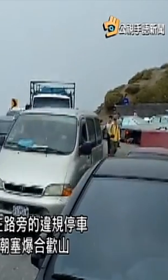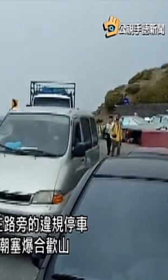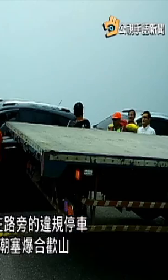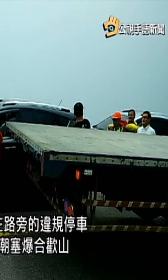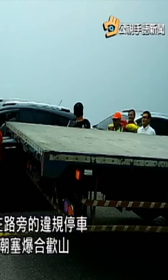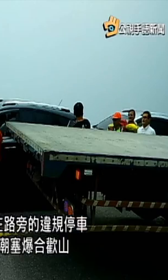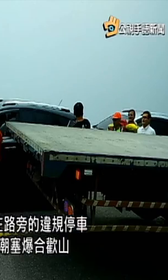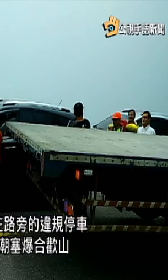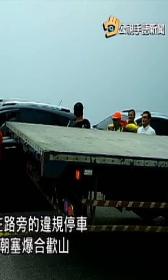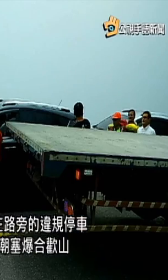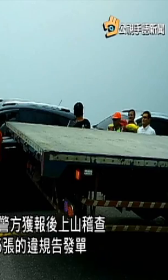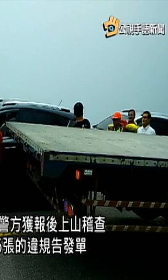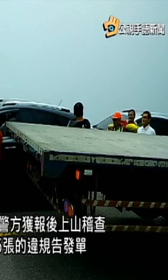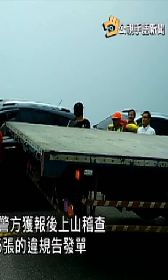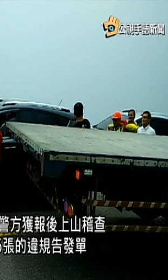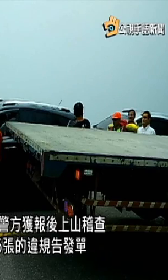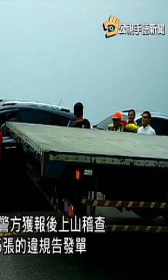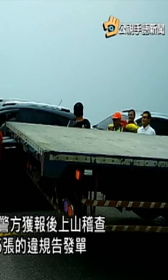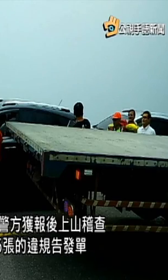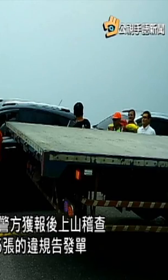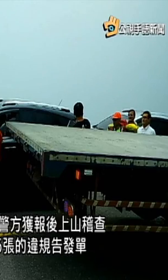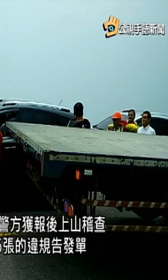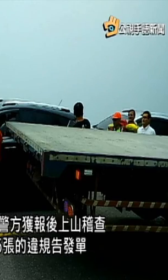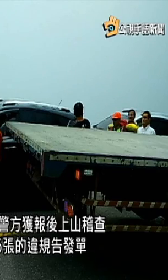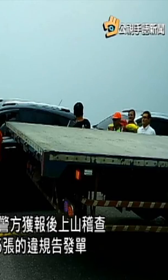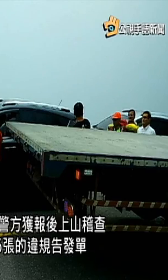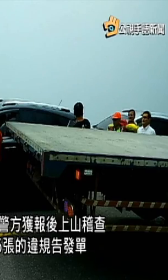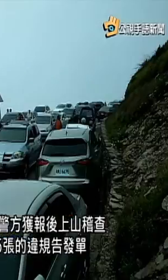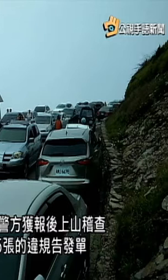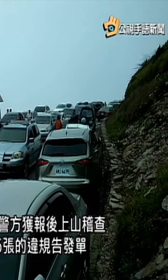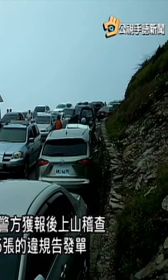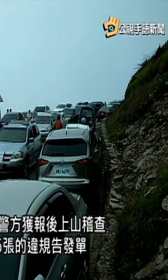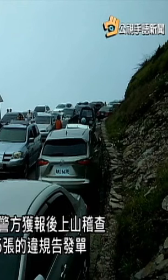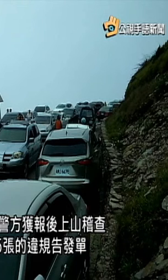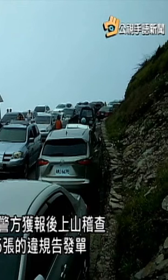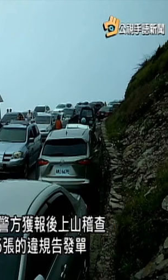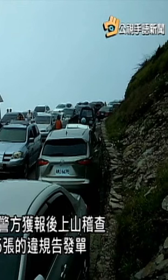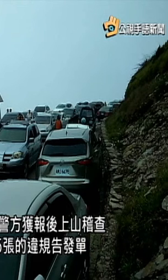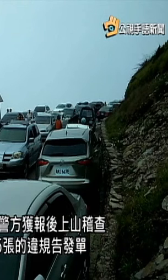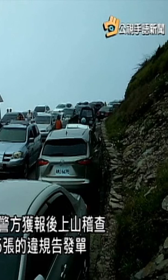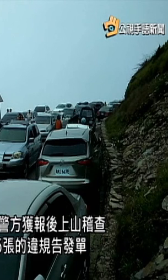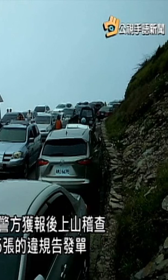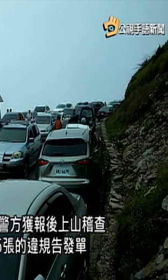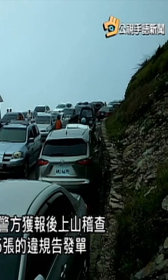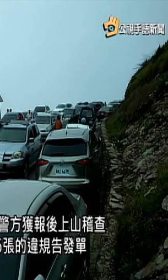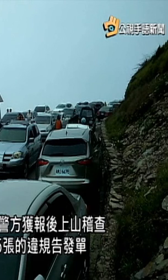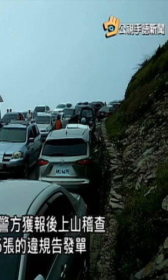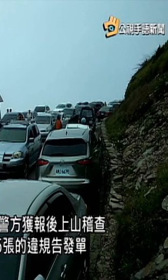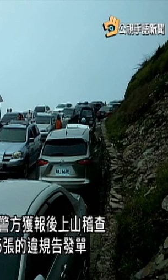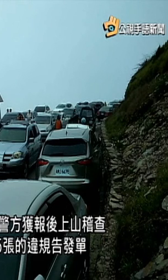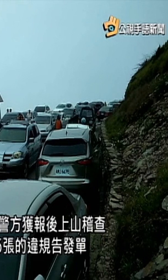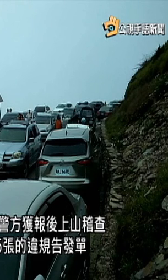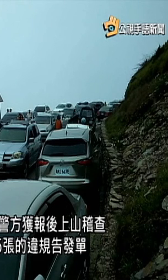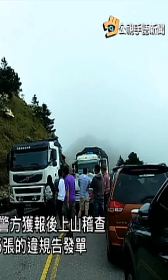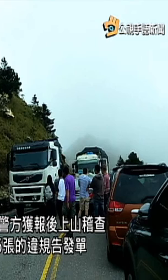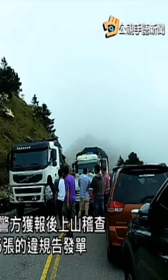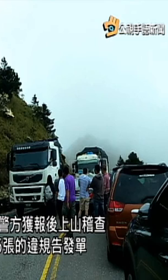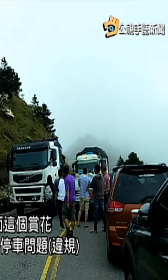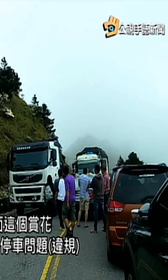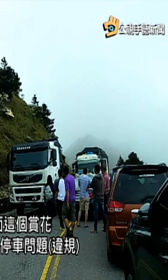爆合欢山。南投县仍然向警方获报后上山稽查，两天开出55张的违规告发单。 方便这个赏花，所